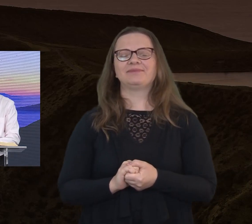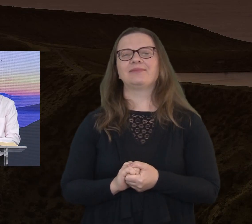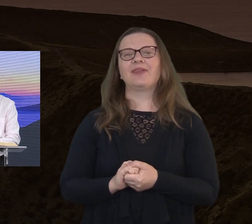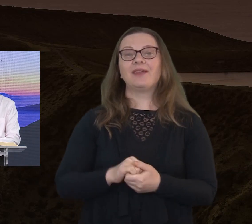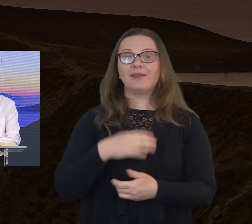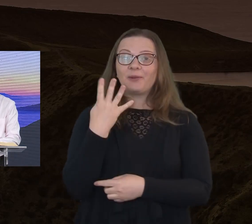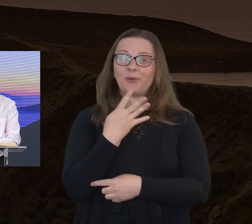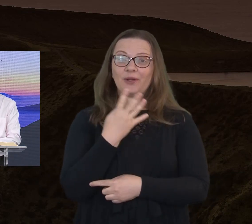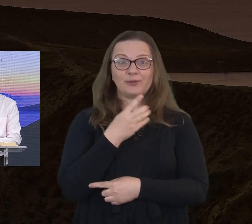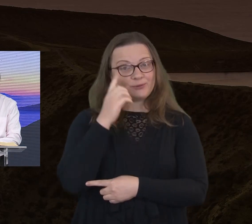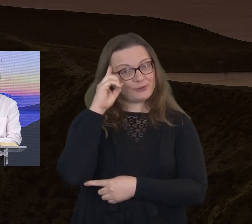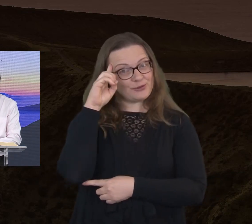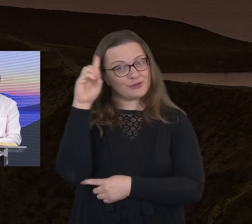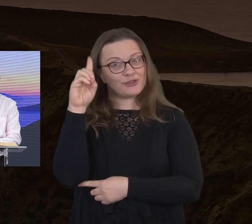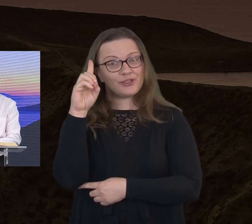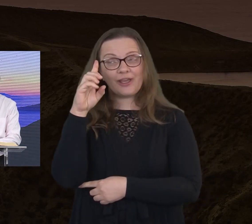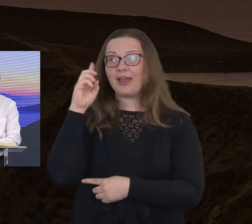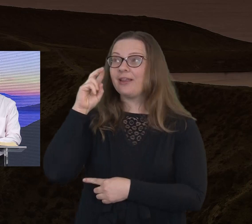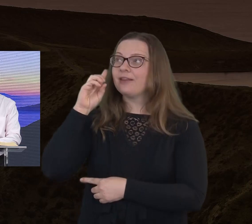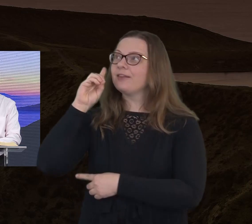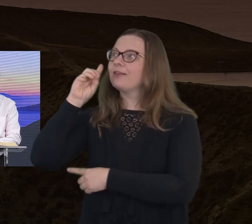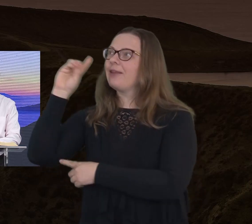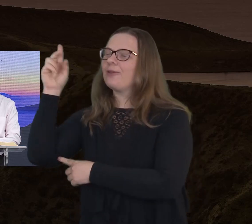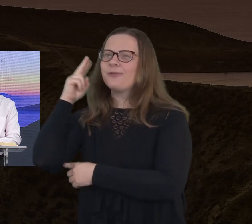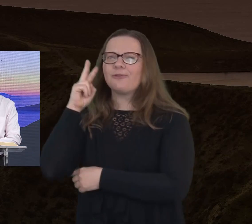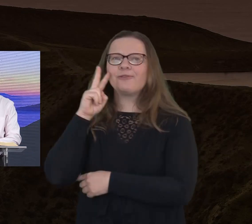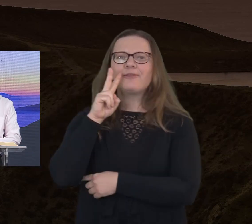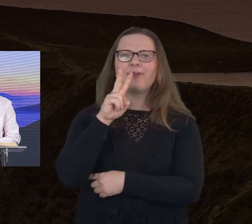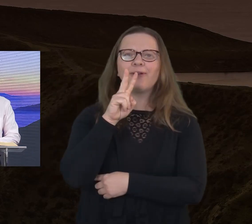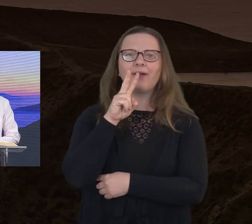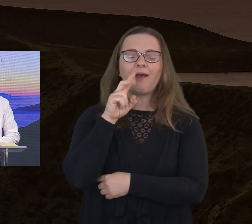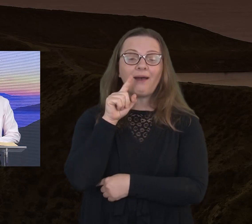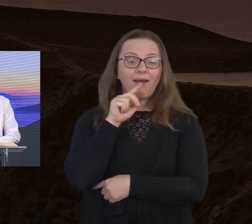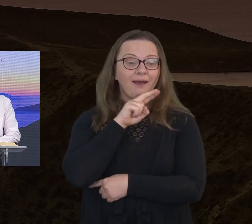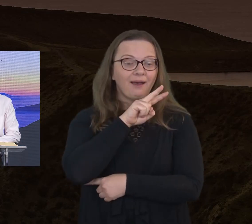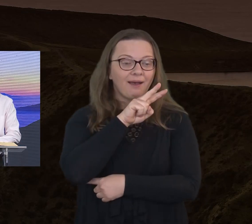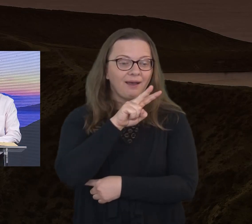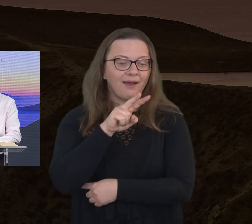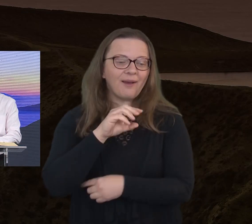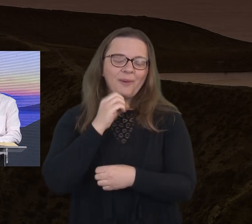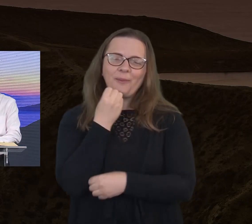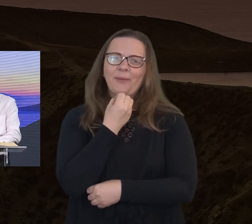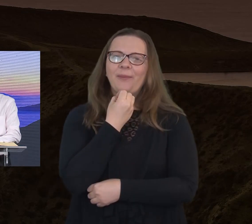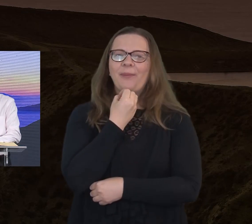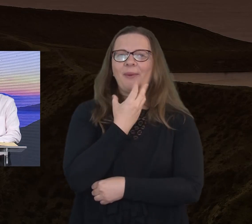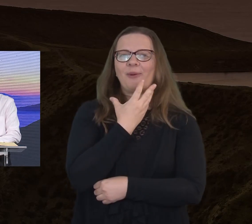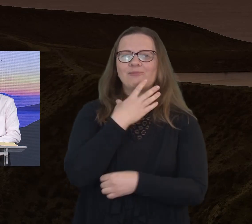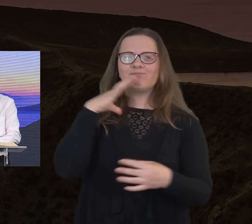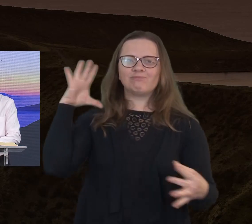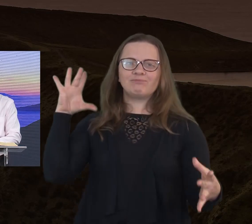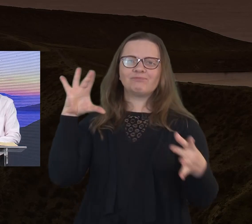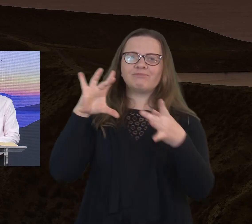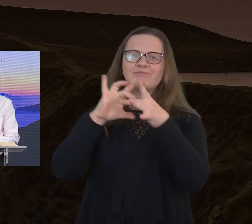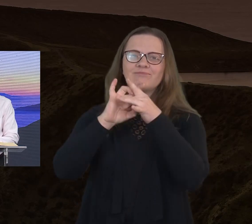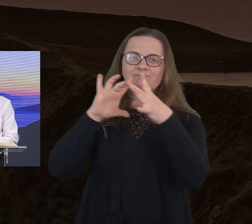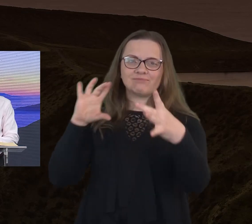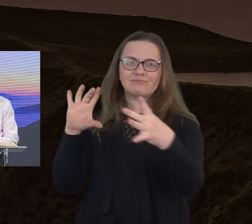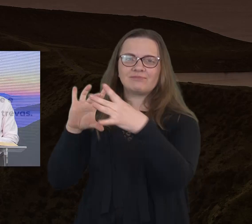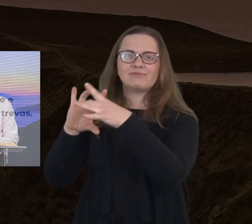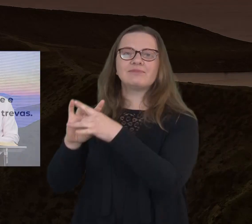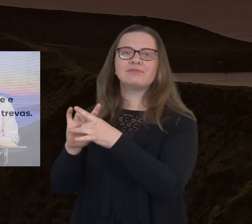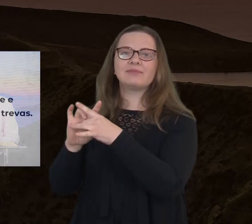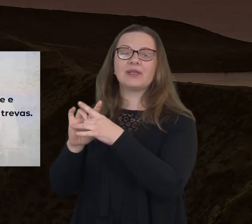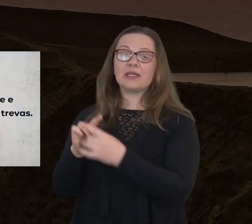dia, versículo 18, e viu Deus que isso era bom. Tudo estava conectado, né? E no